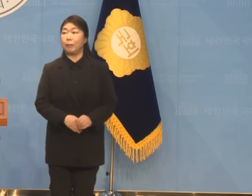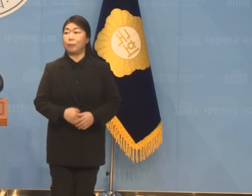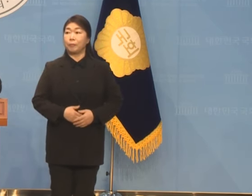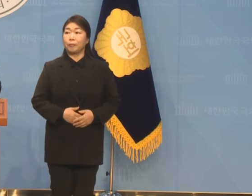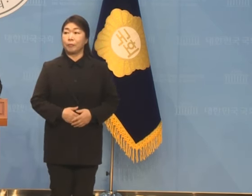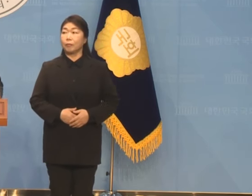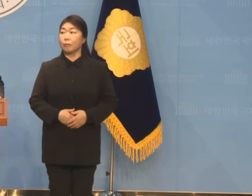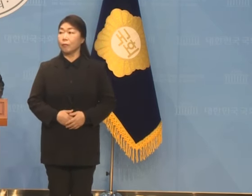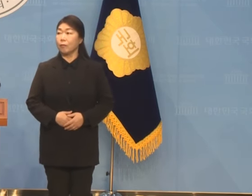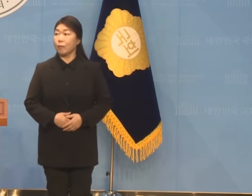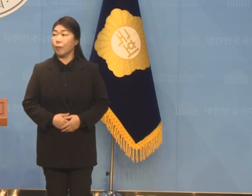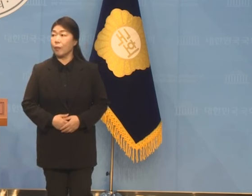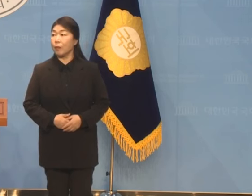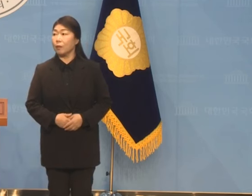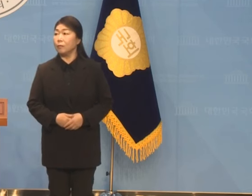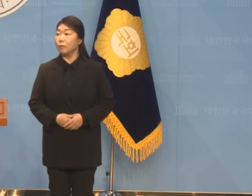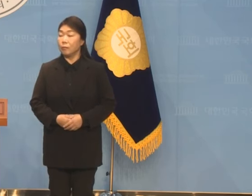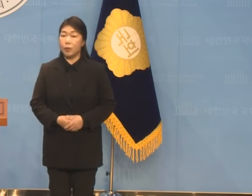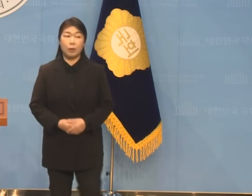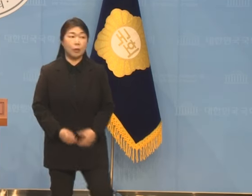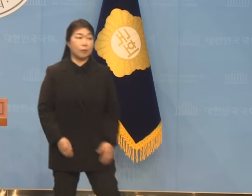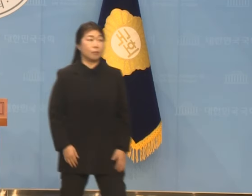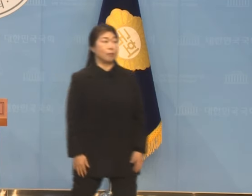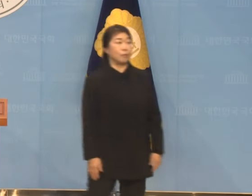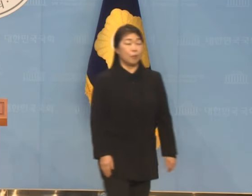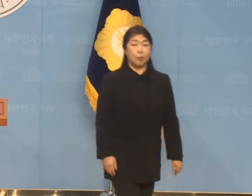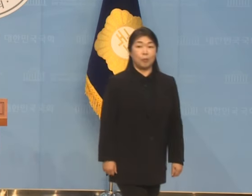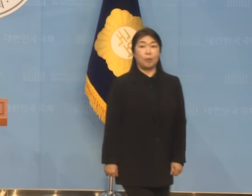그래서 자, 저기 다 오셔서 같이 하기로 했어요.